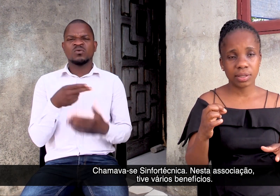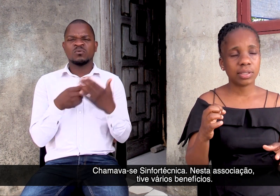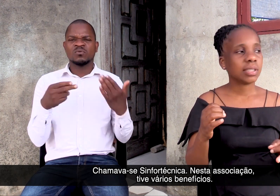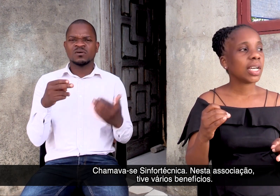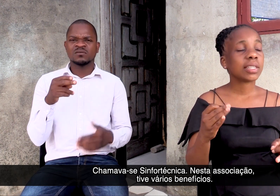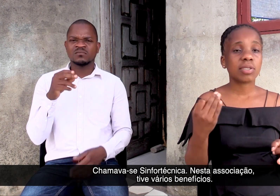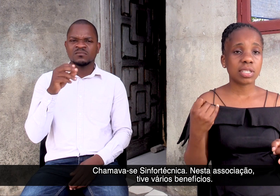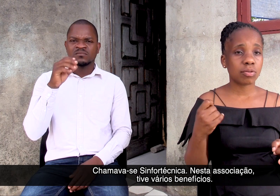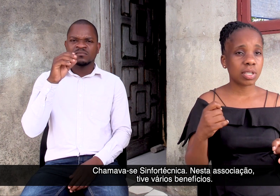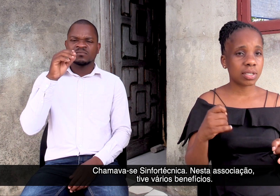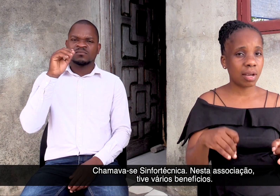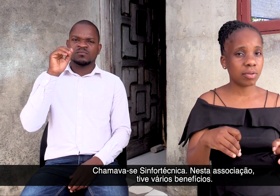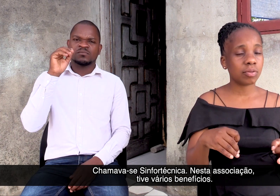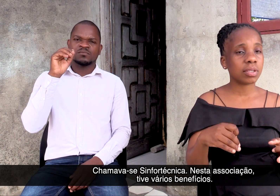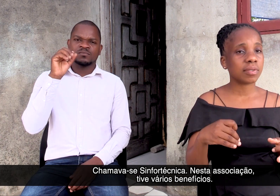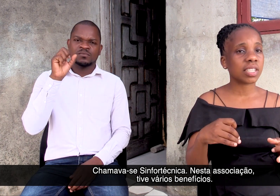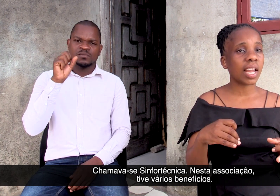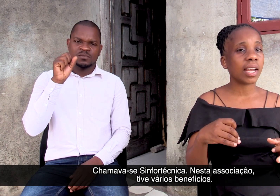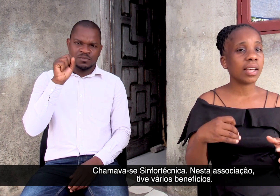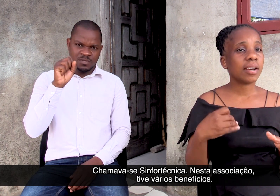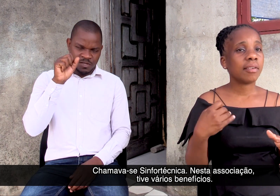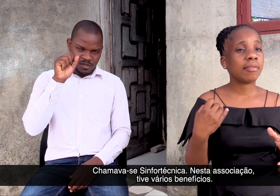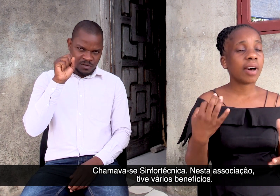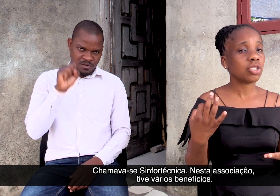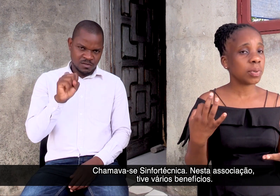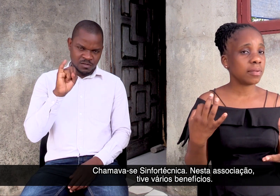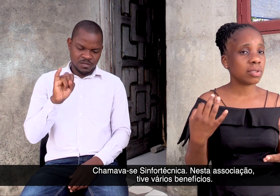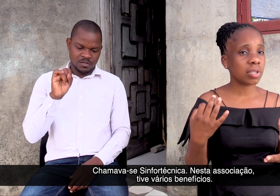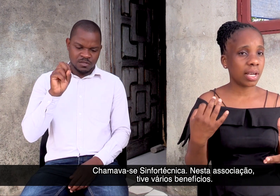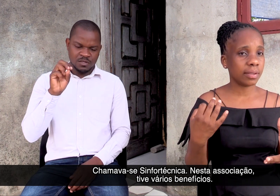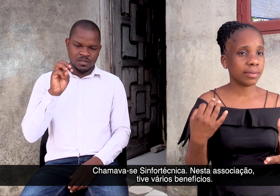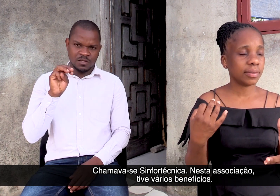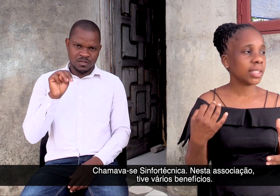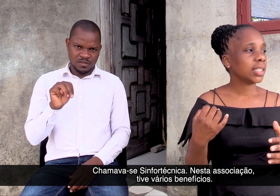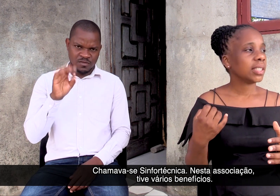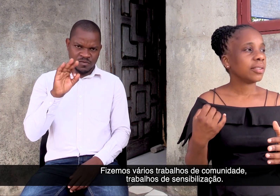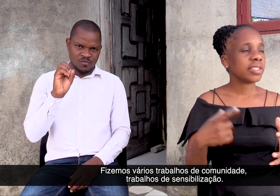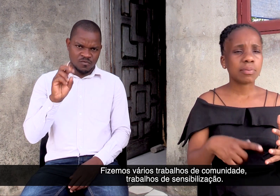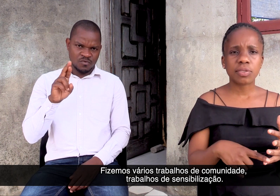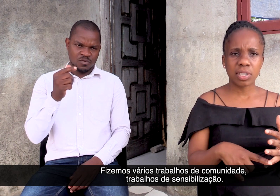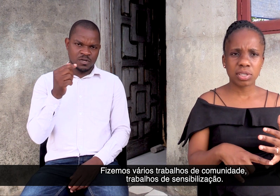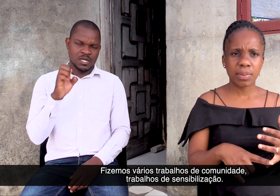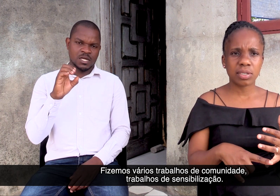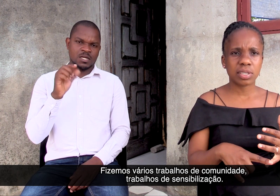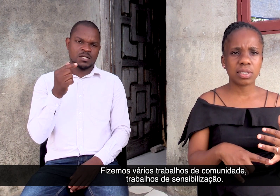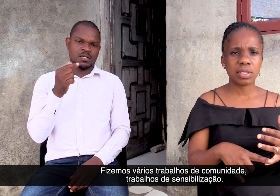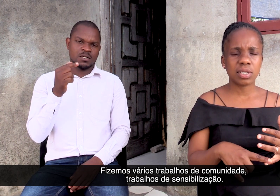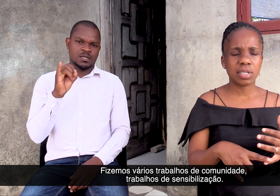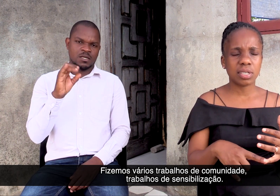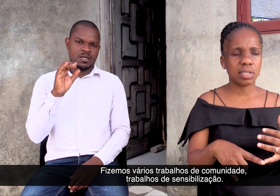Sinfortécnica. Então, nesta associação, eu tive já vários benefícios lá. Fizemos vários